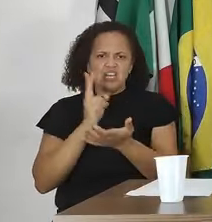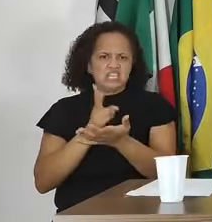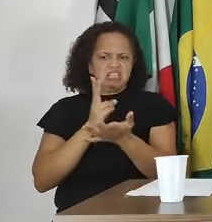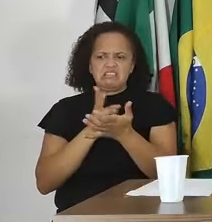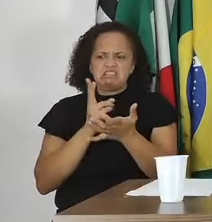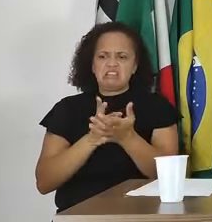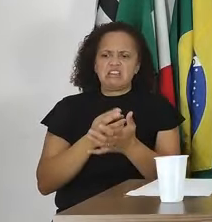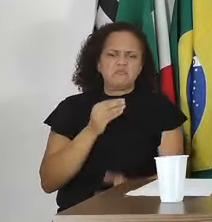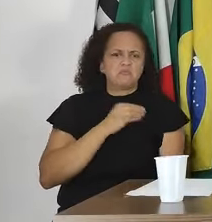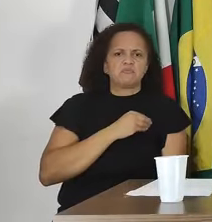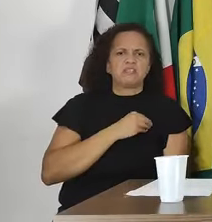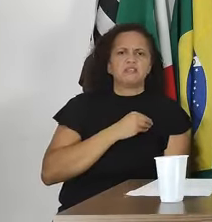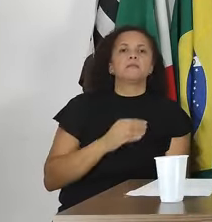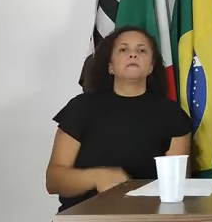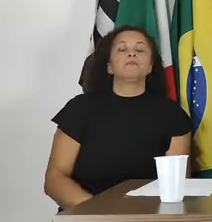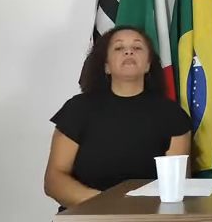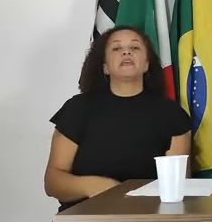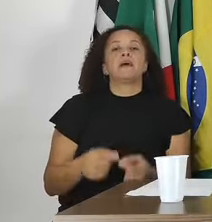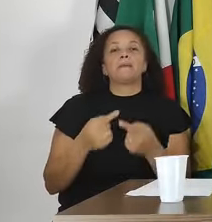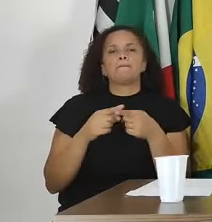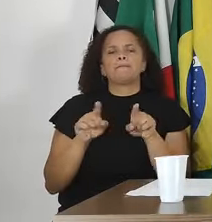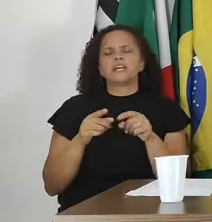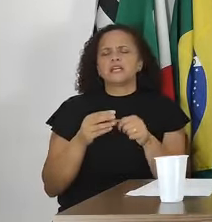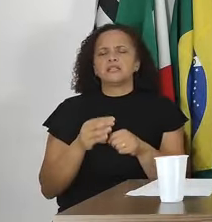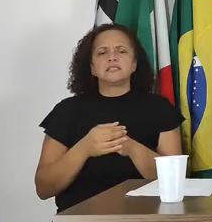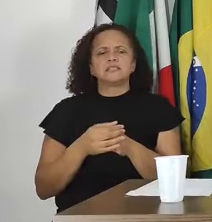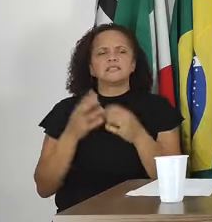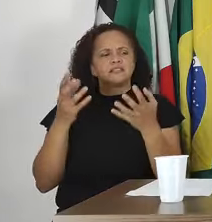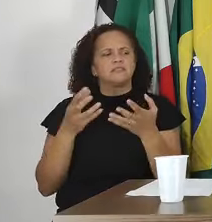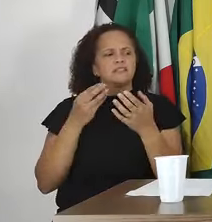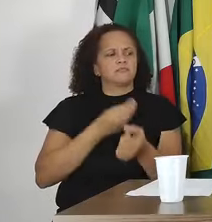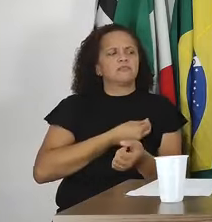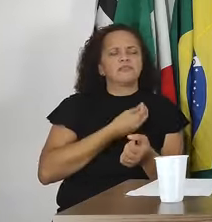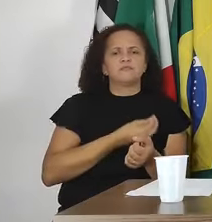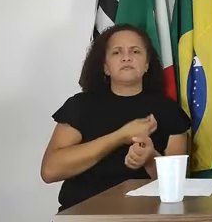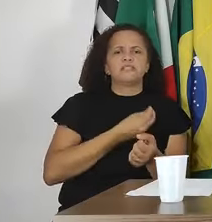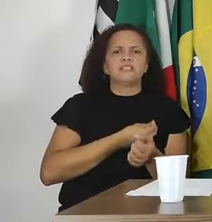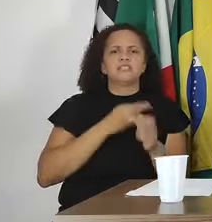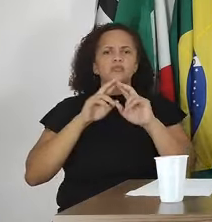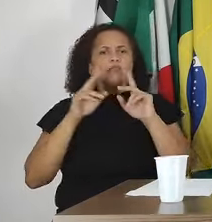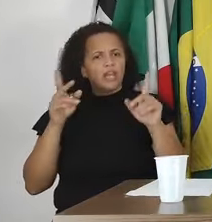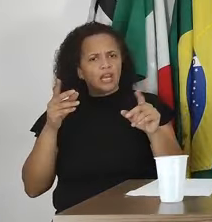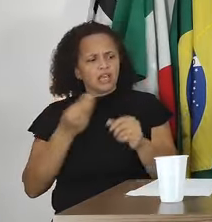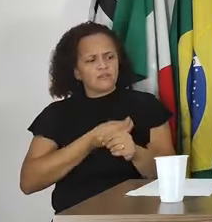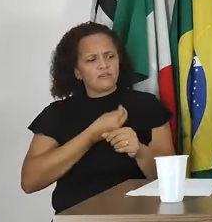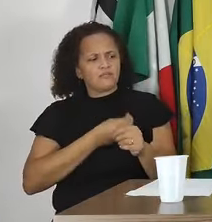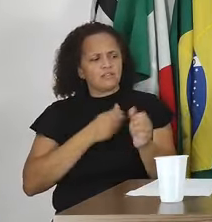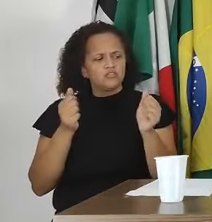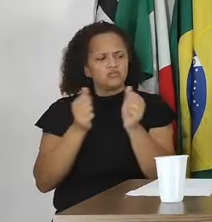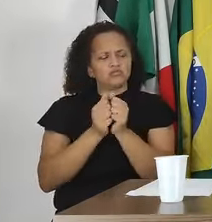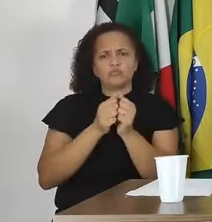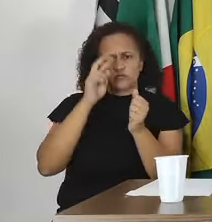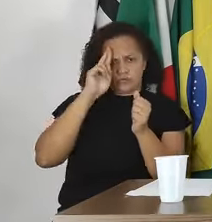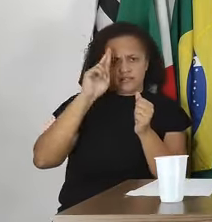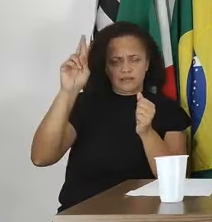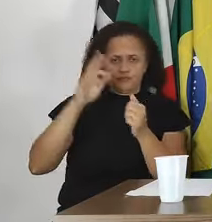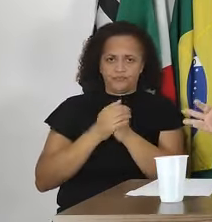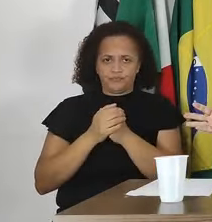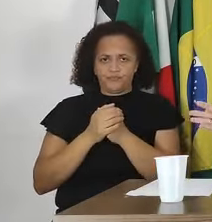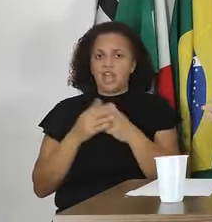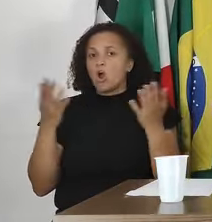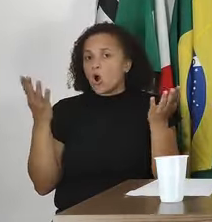vida servindo ao Senhor. Aí o que acontece hoje? Quando a gente expõe um pecado de uma pessoa, a